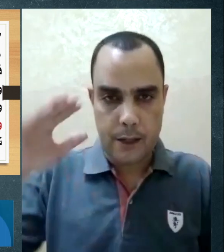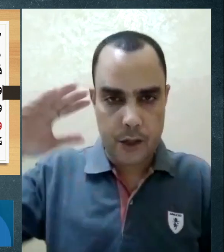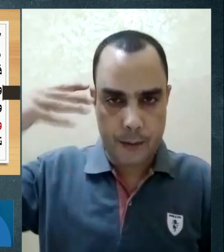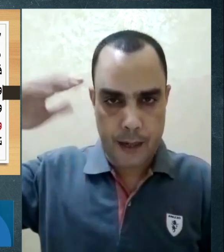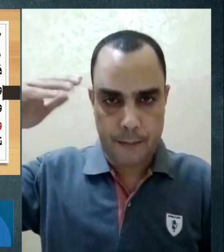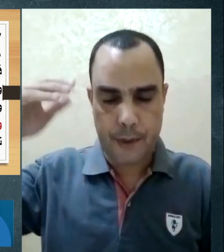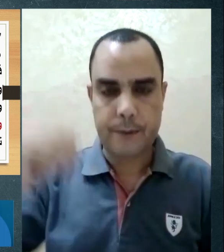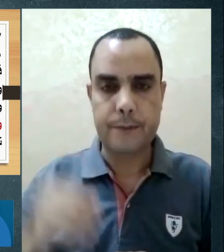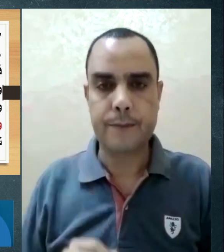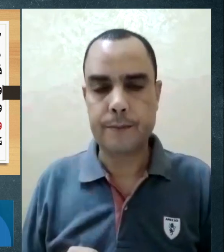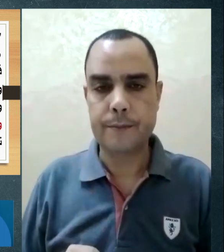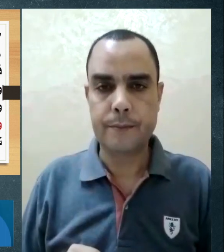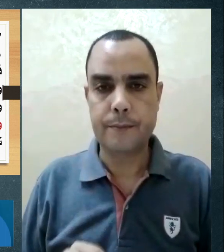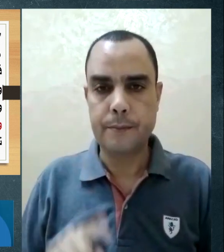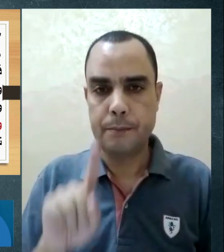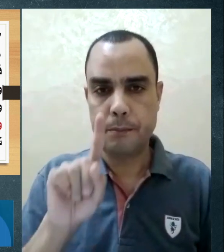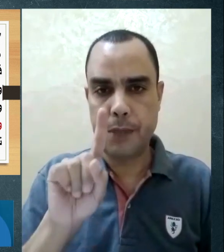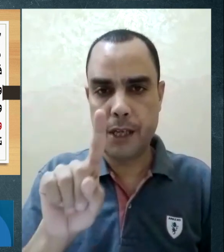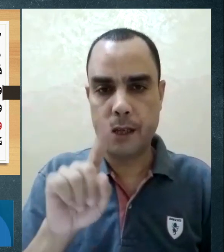الشباب